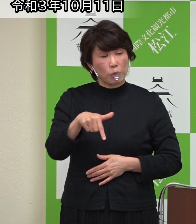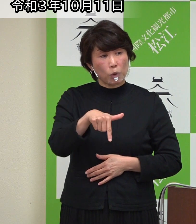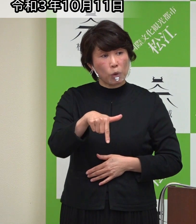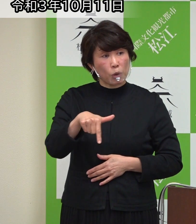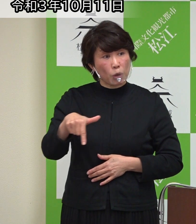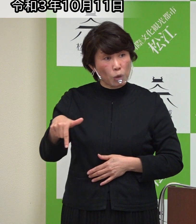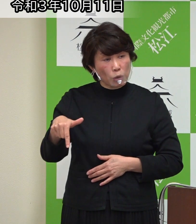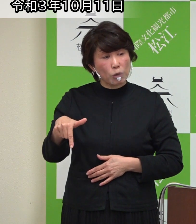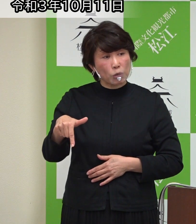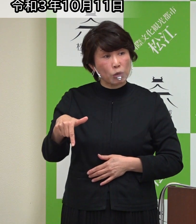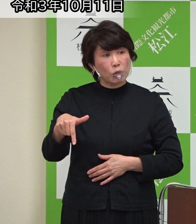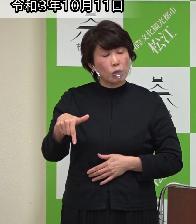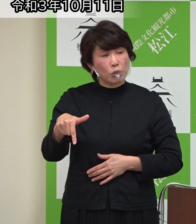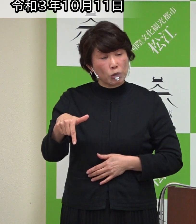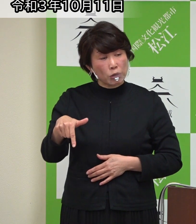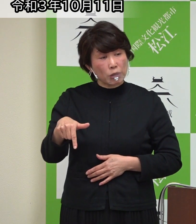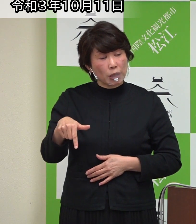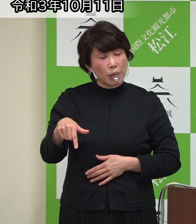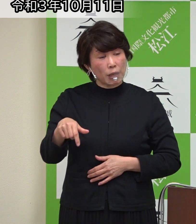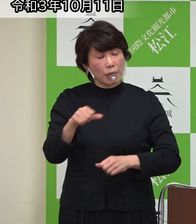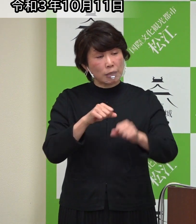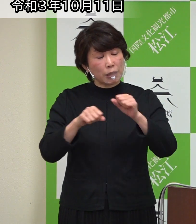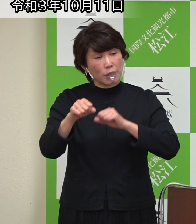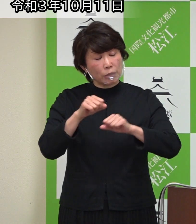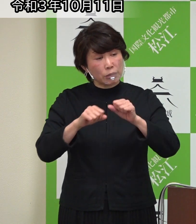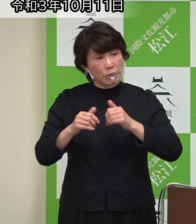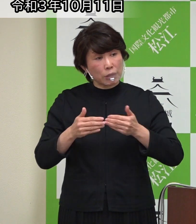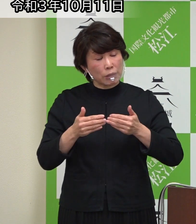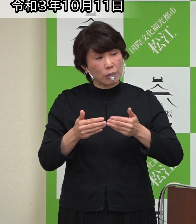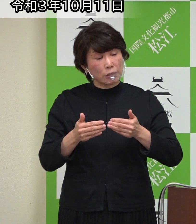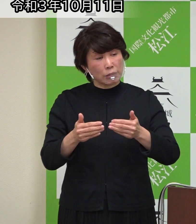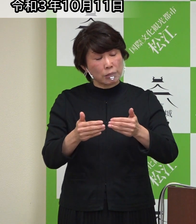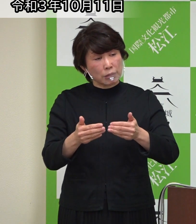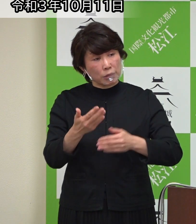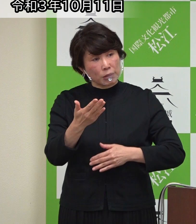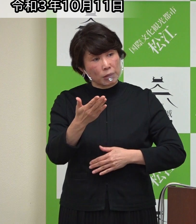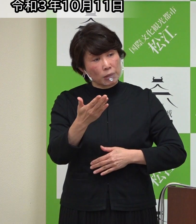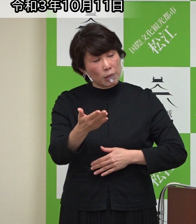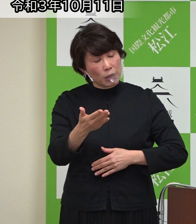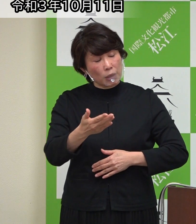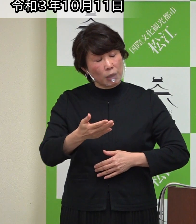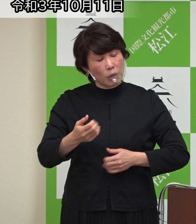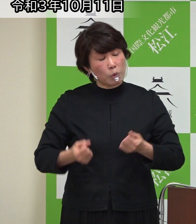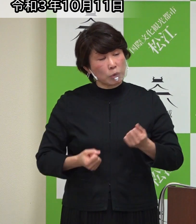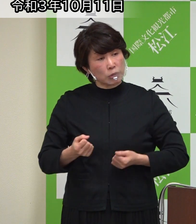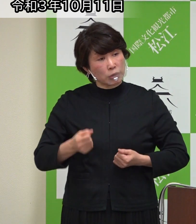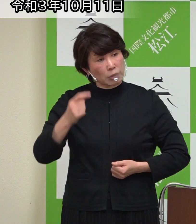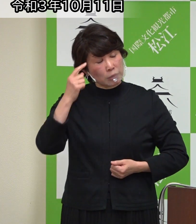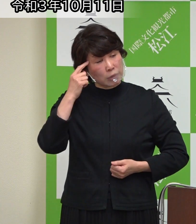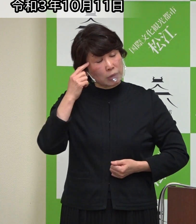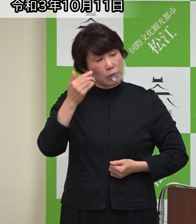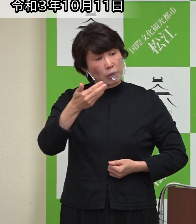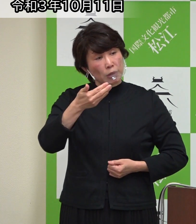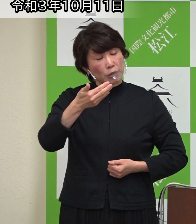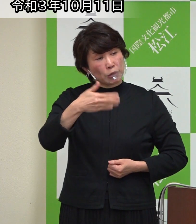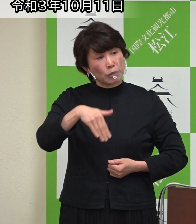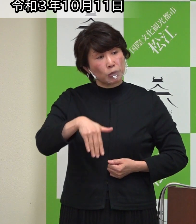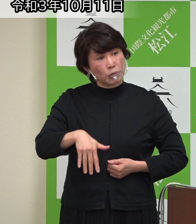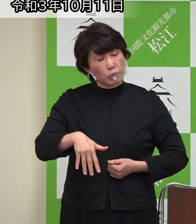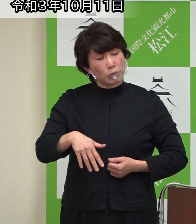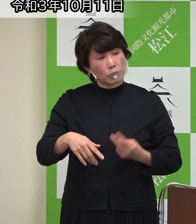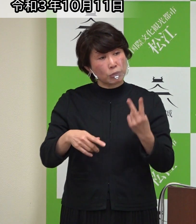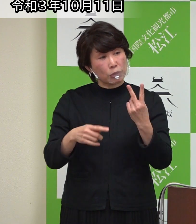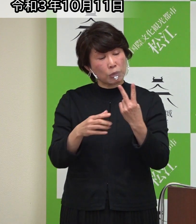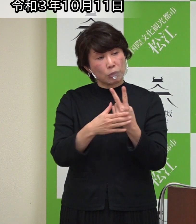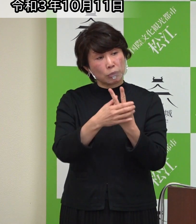あのご説明できたら面白いのかなと思って、 はい、 あのもともとはその九州にいた2人組の